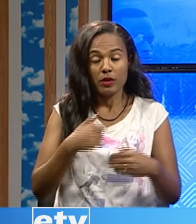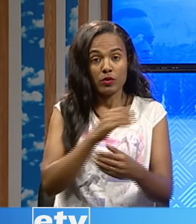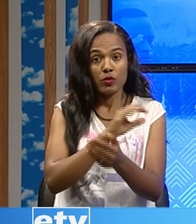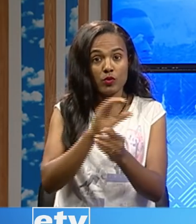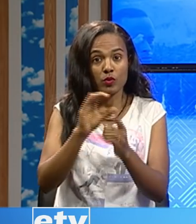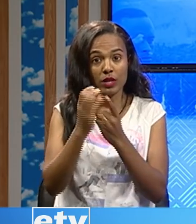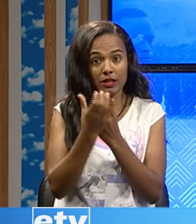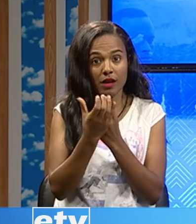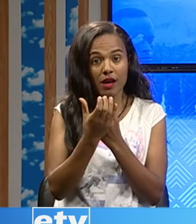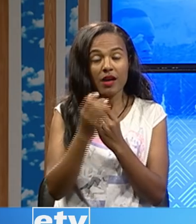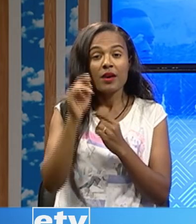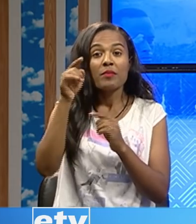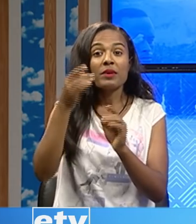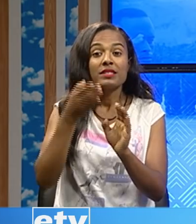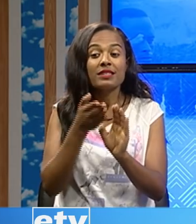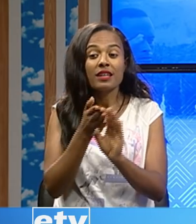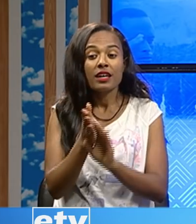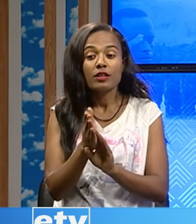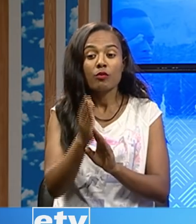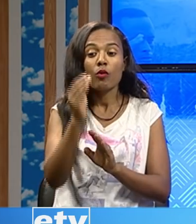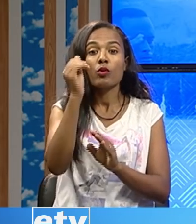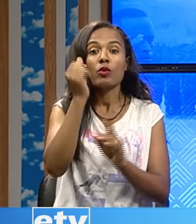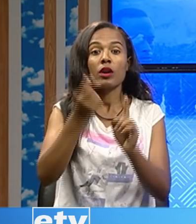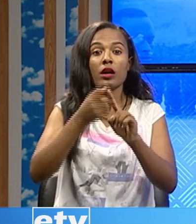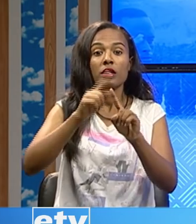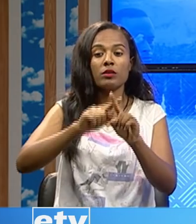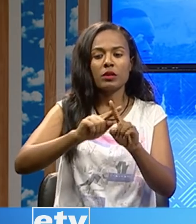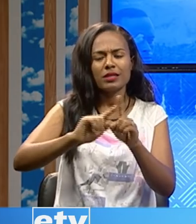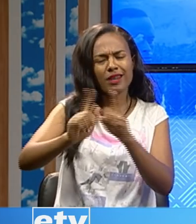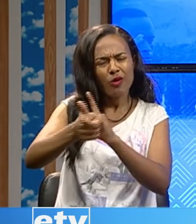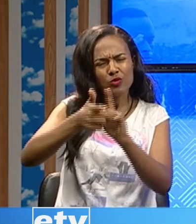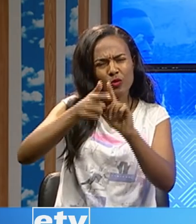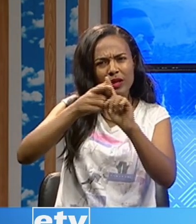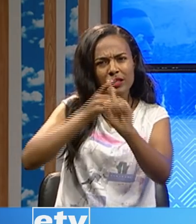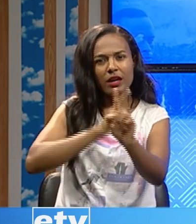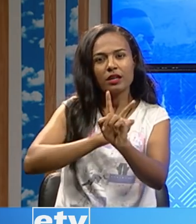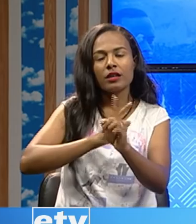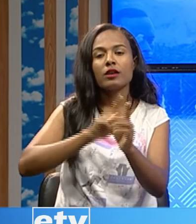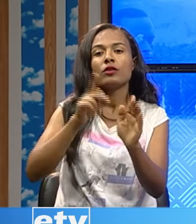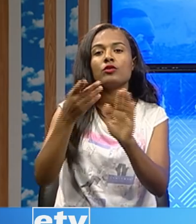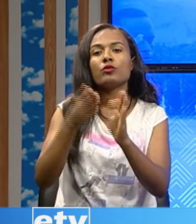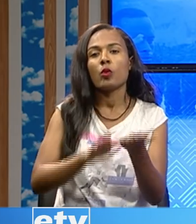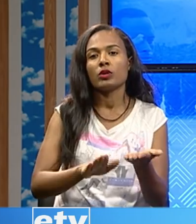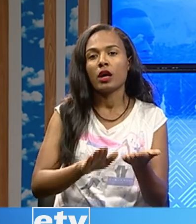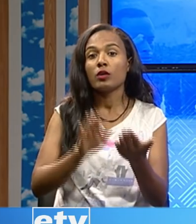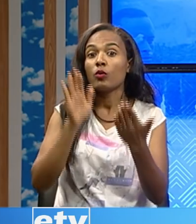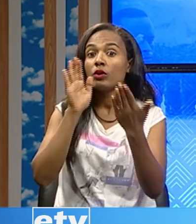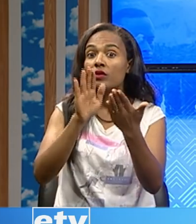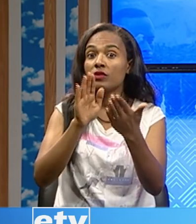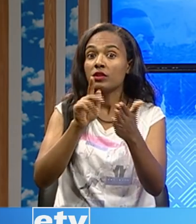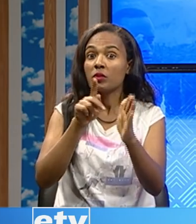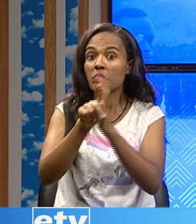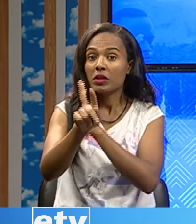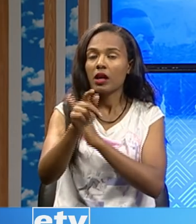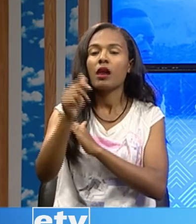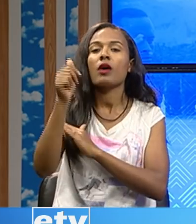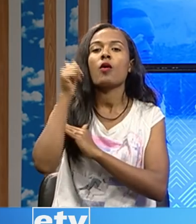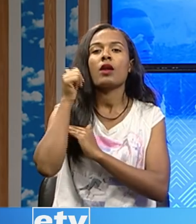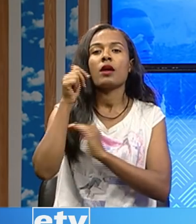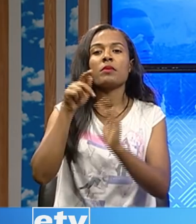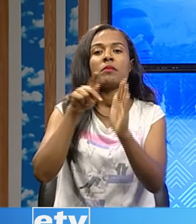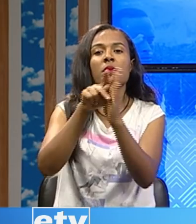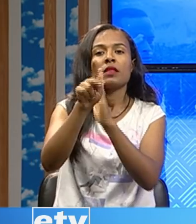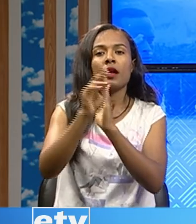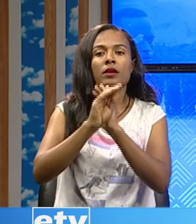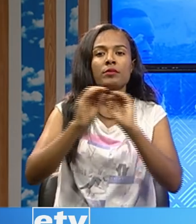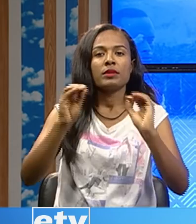በዛ ሳይድ ደግሞ ወደኋላ ከተመለስክ አውቶማቲክ ነው ትመታለህ። ወደፊትም ይመታል ከኋላም ይመታል